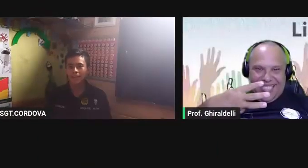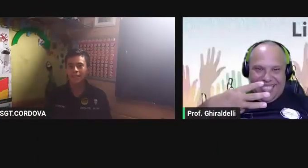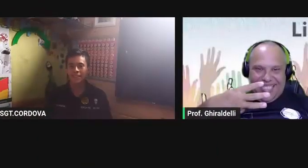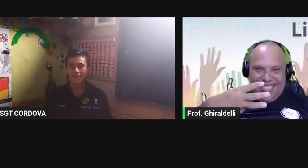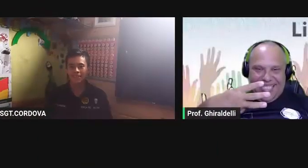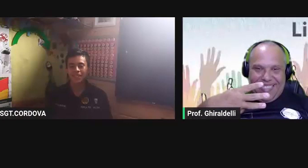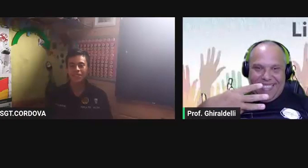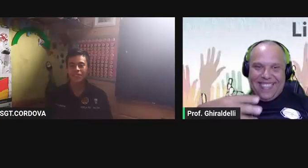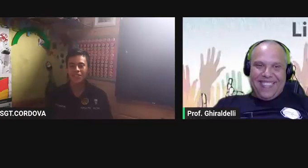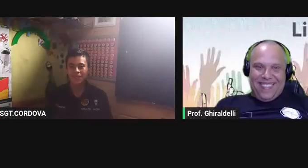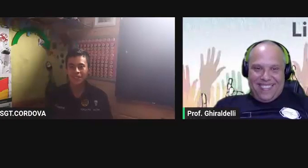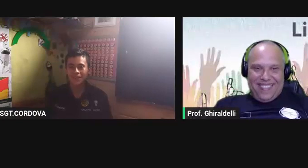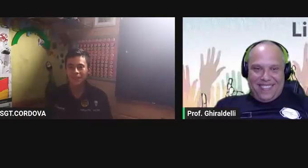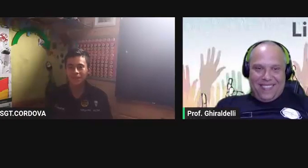3, exatamente. Isso mesmo.